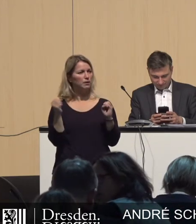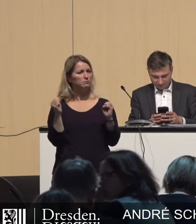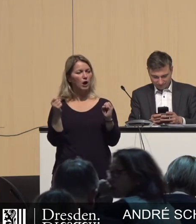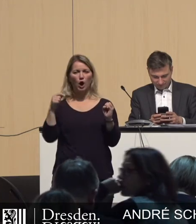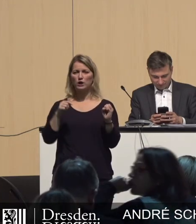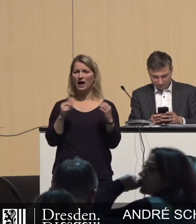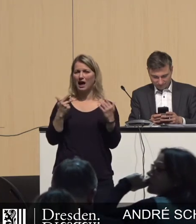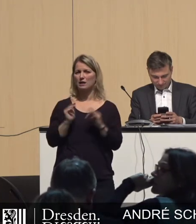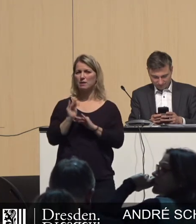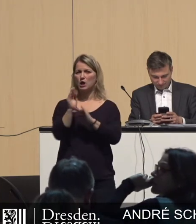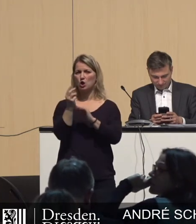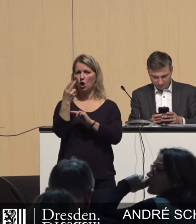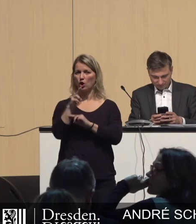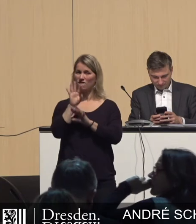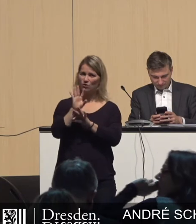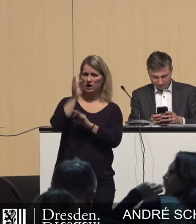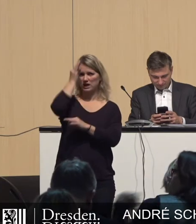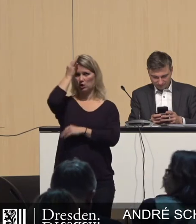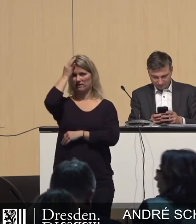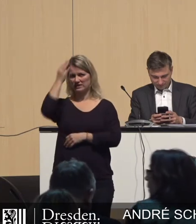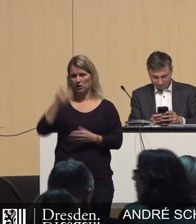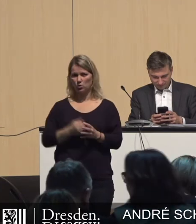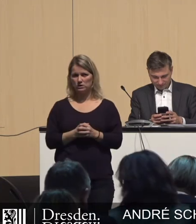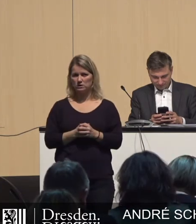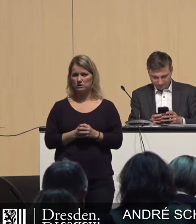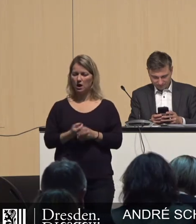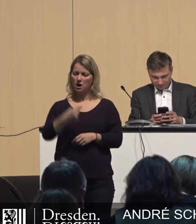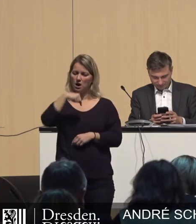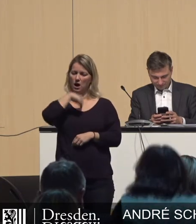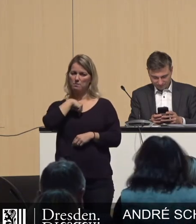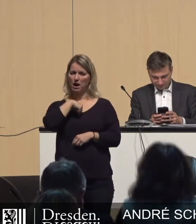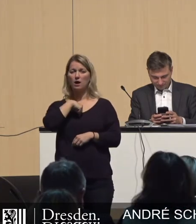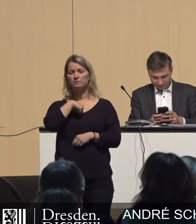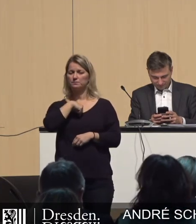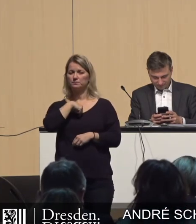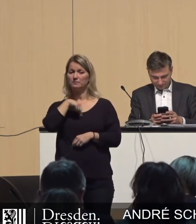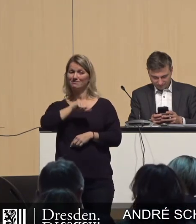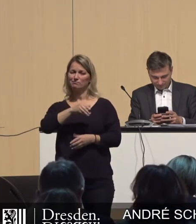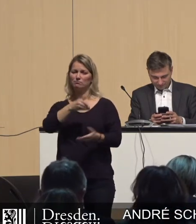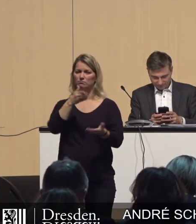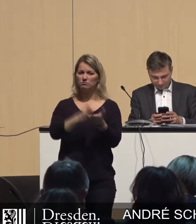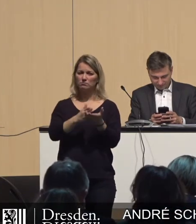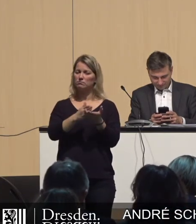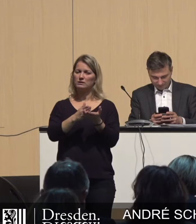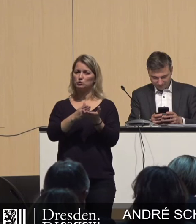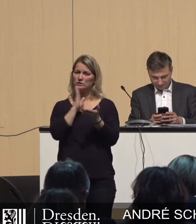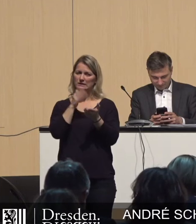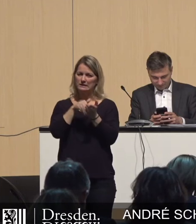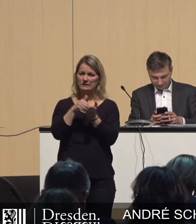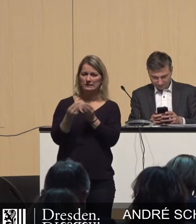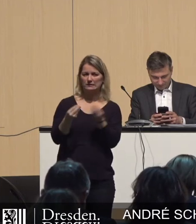für Innovationen. Wir sind aber der Überzeugung, dass das weitergedacht werden muss.